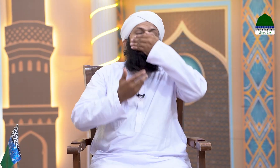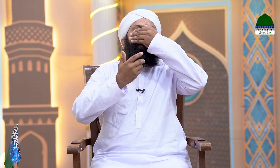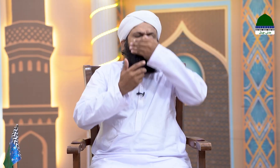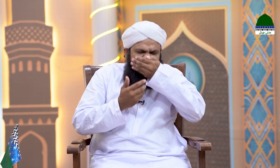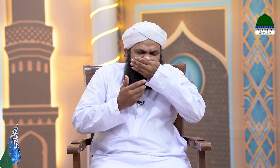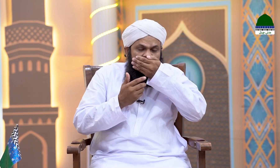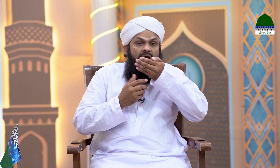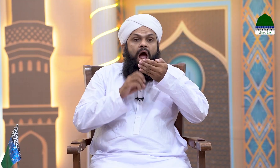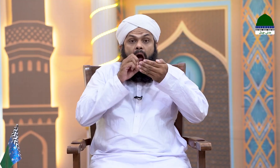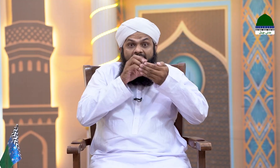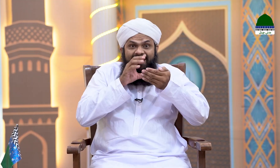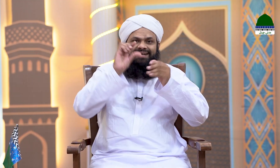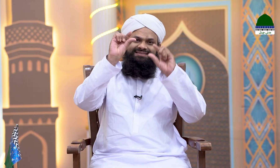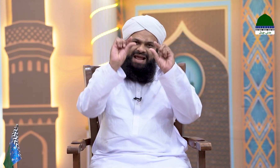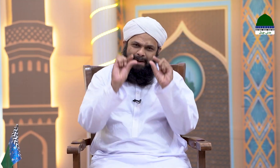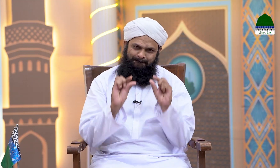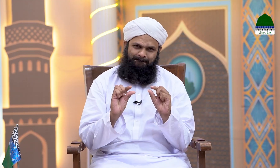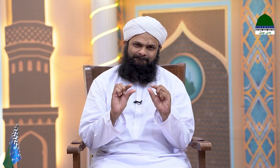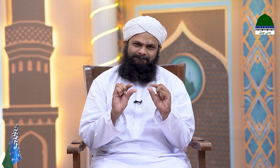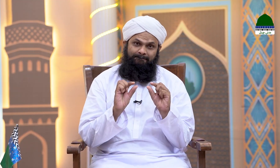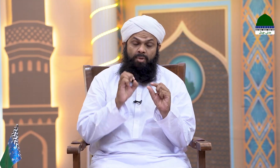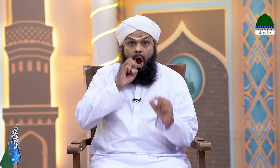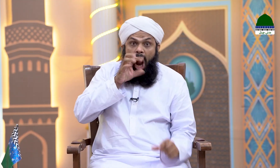یعنی چھپا لیا کرتے۔ سبحان اللہ۔